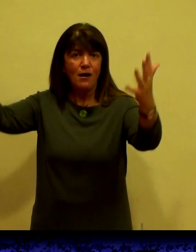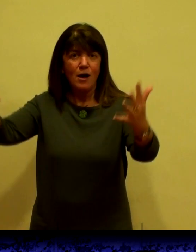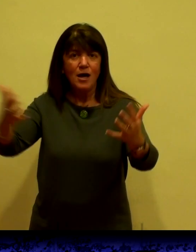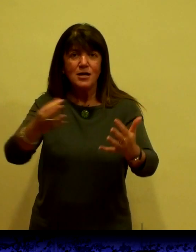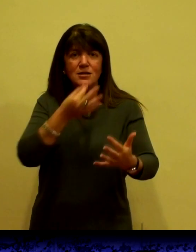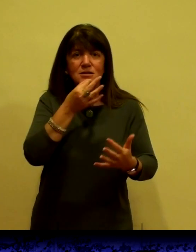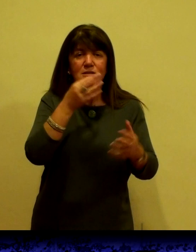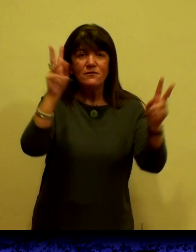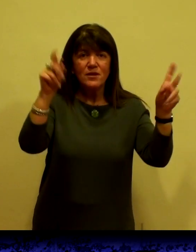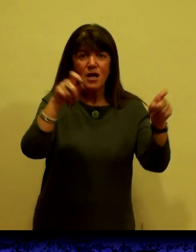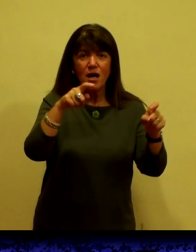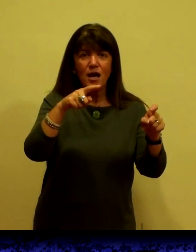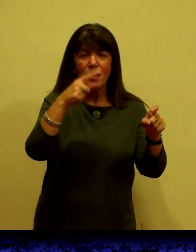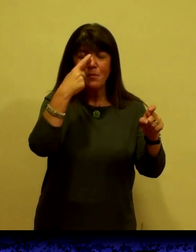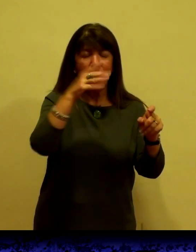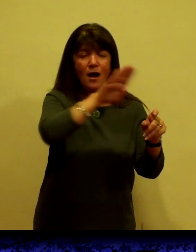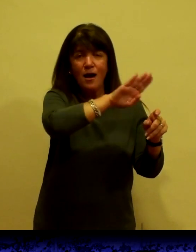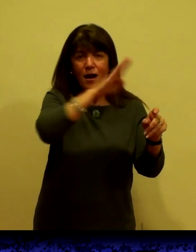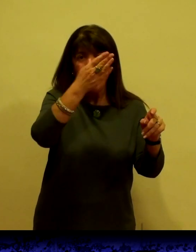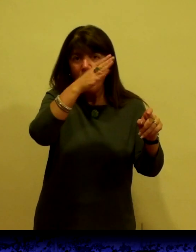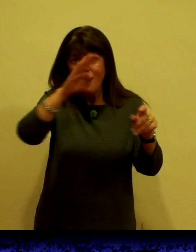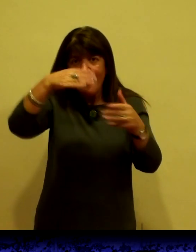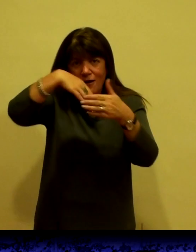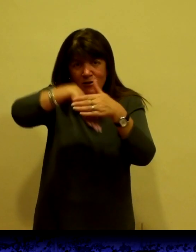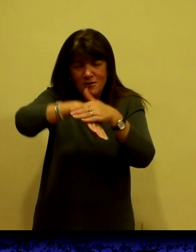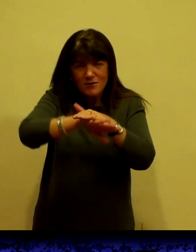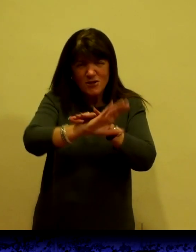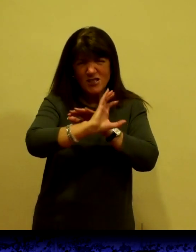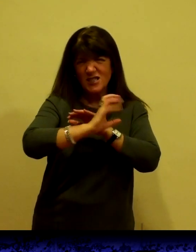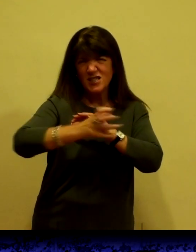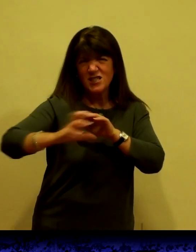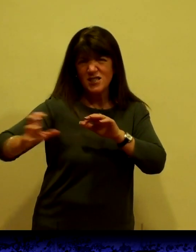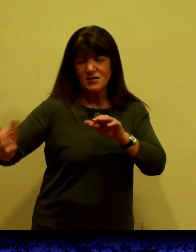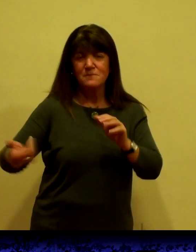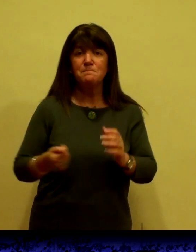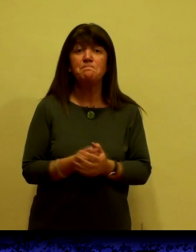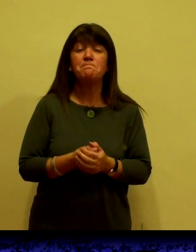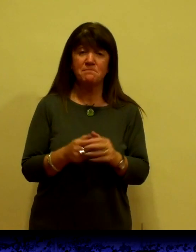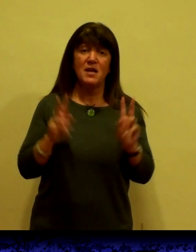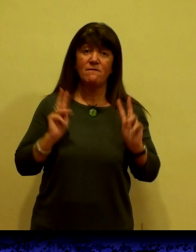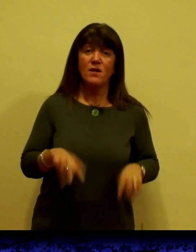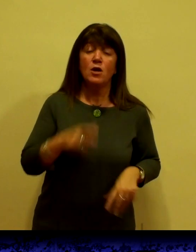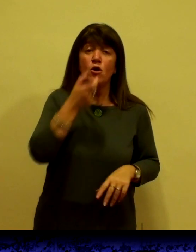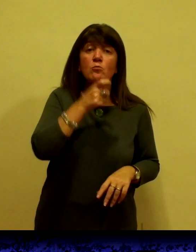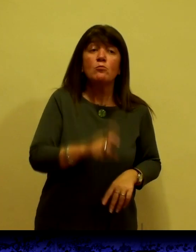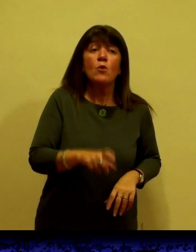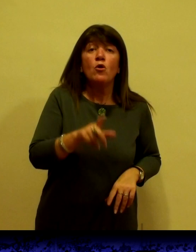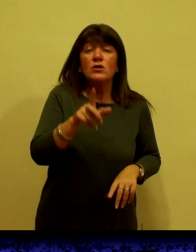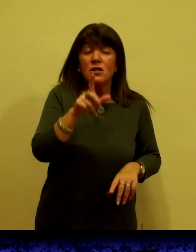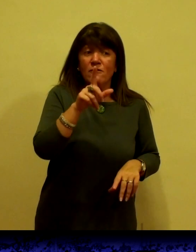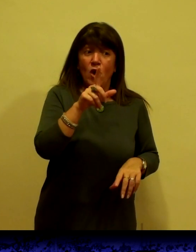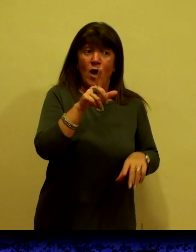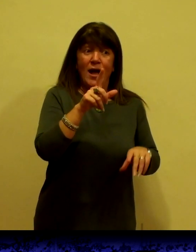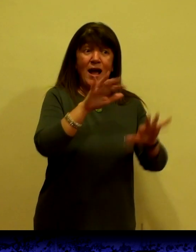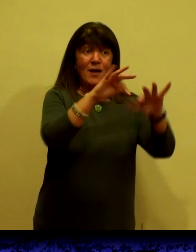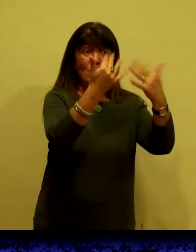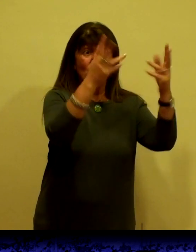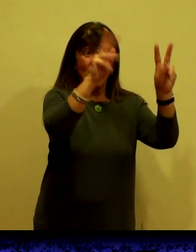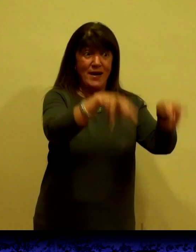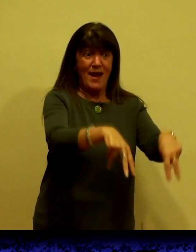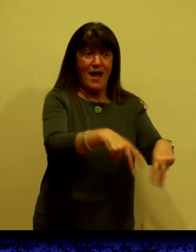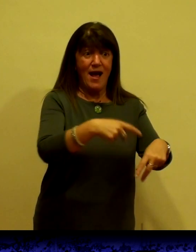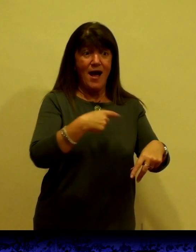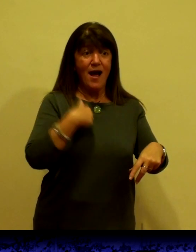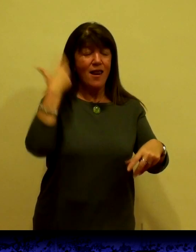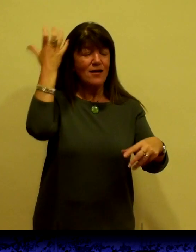Sì, perché la connessione con la realtà può essere anche molto parziale, sì, no? Però tu per ideare,